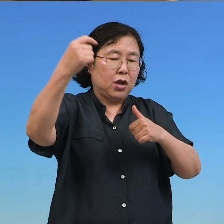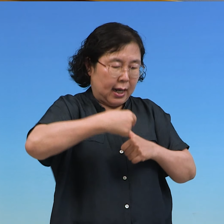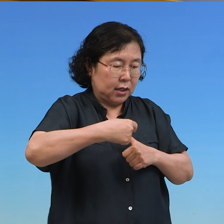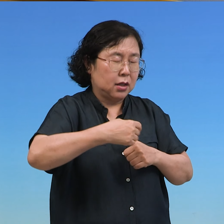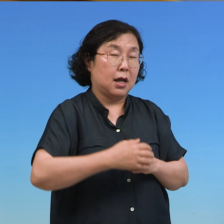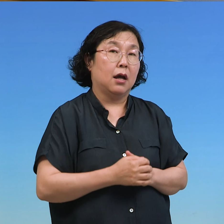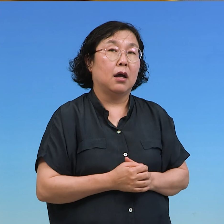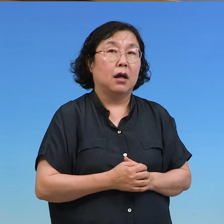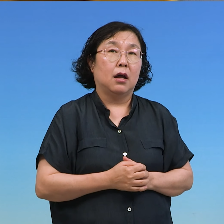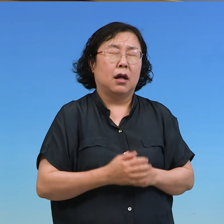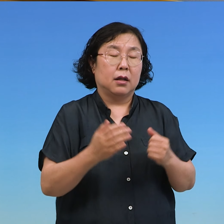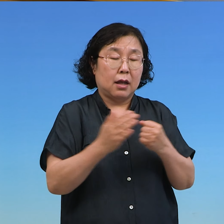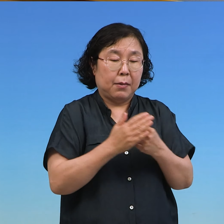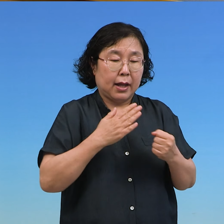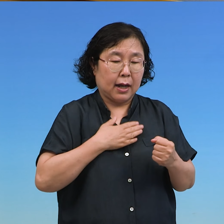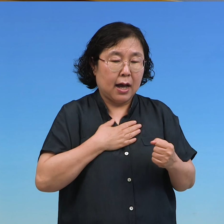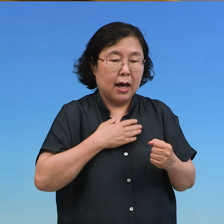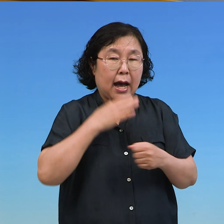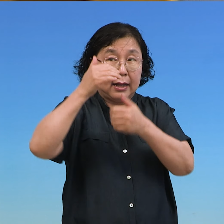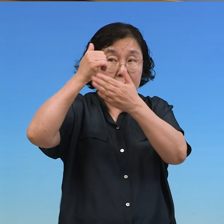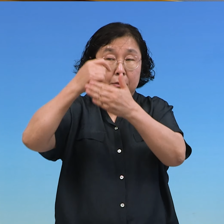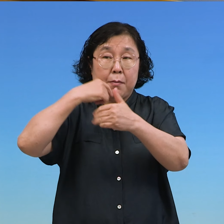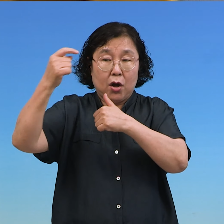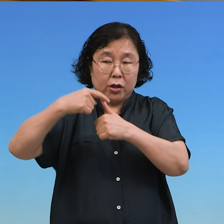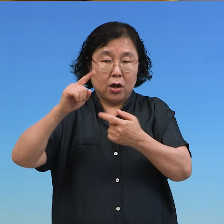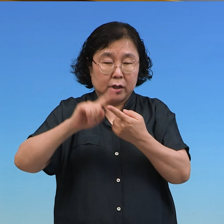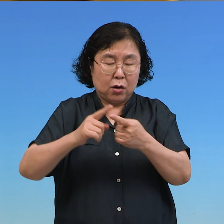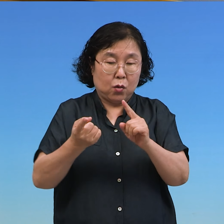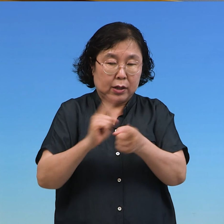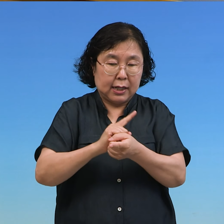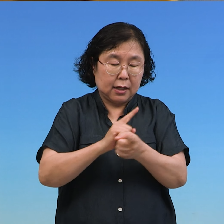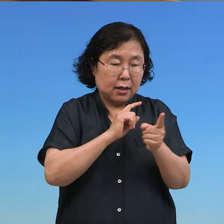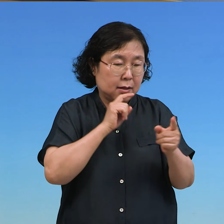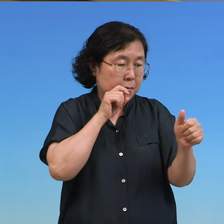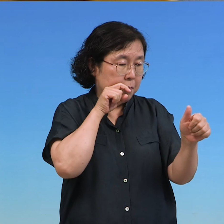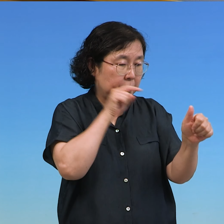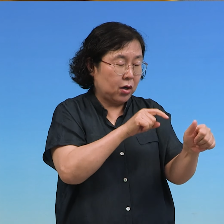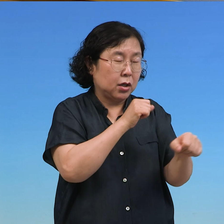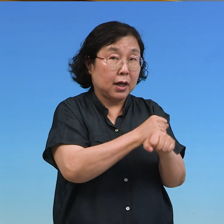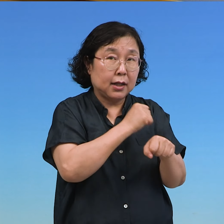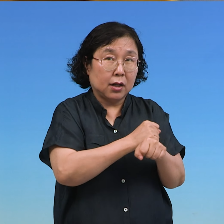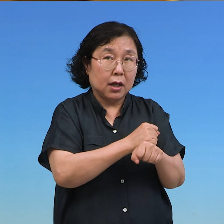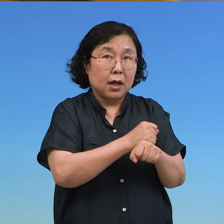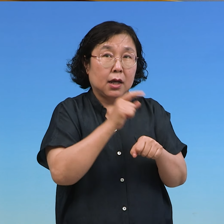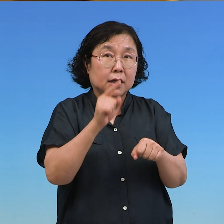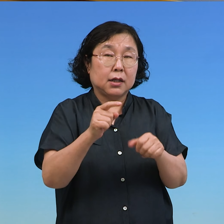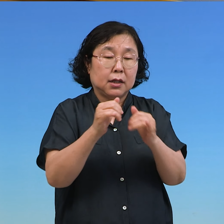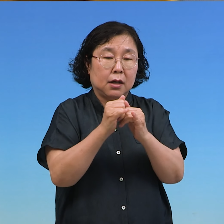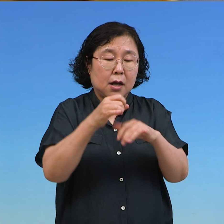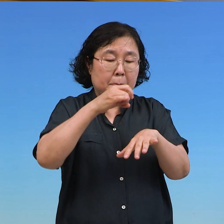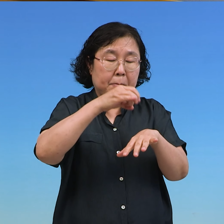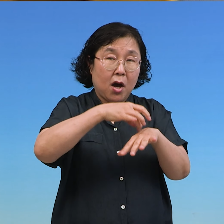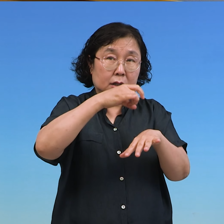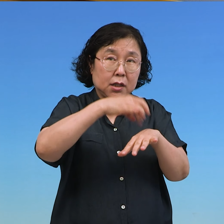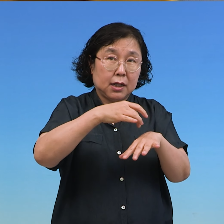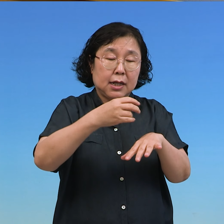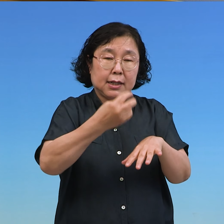그 명령대로 대언하였더니 생기가 그들에게 들어가며 그들이고 살아나서 일어나서는데 극히 큰 군대더라